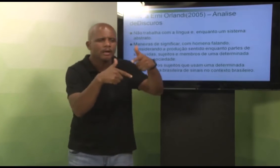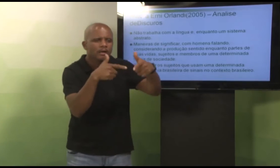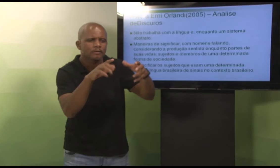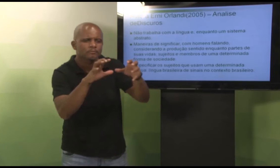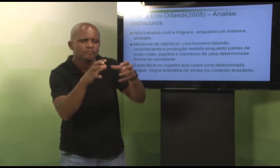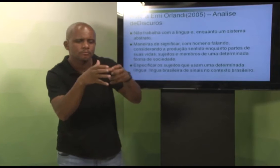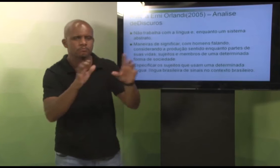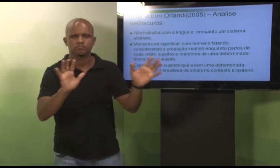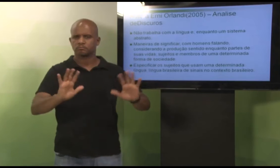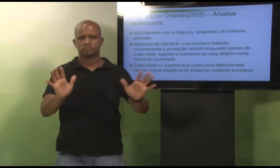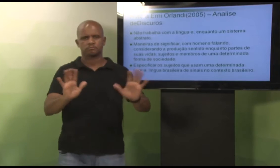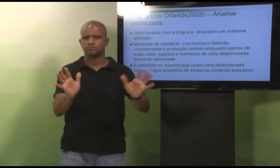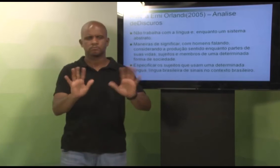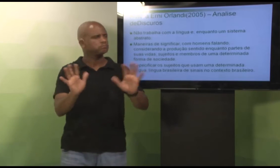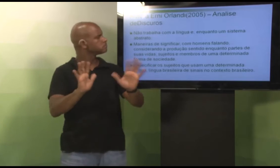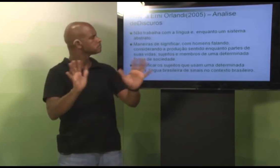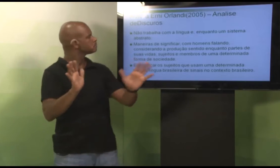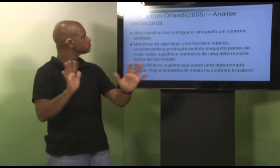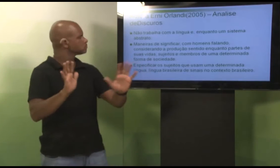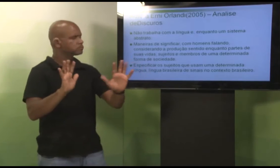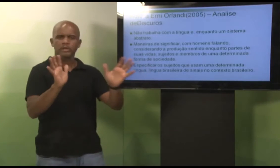que traz a língua como abstrata.